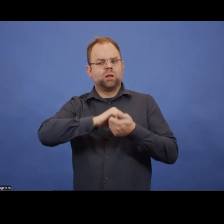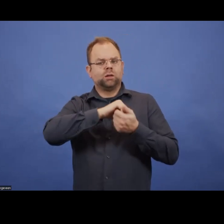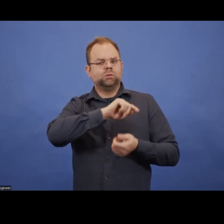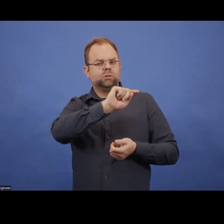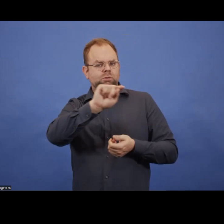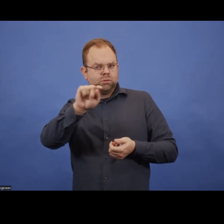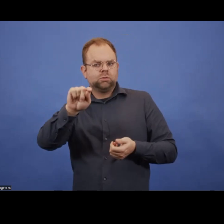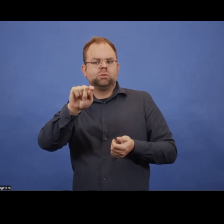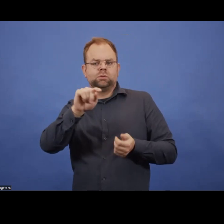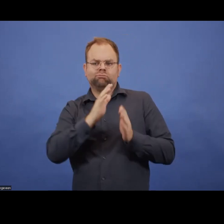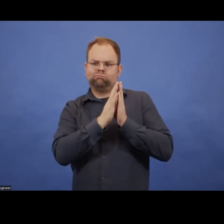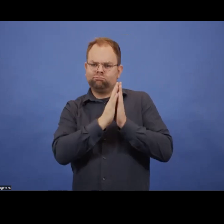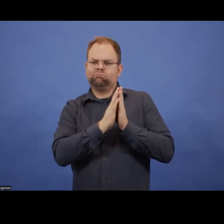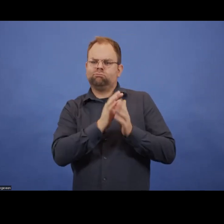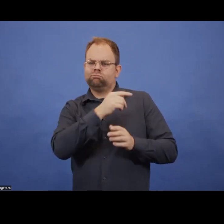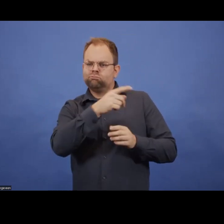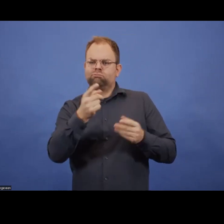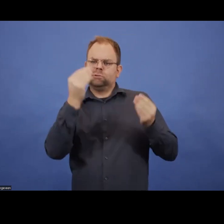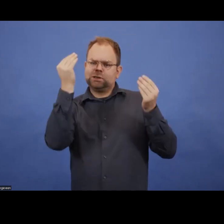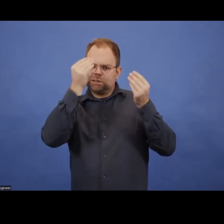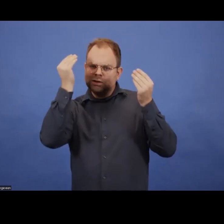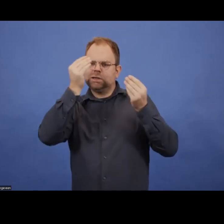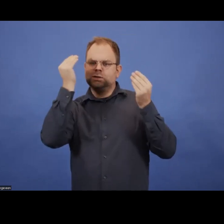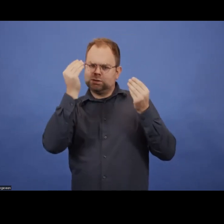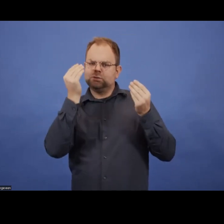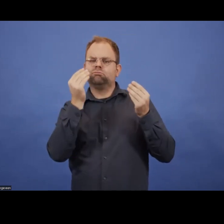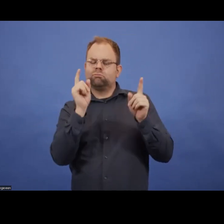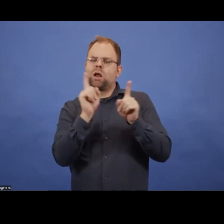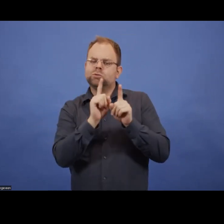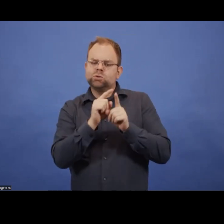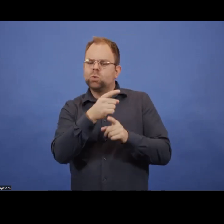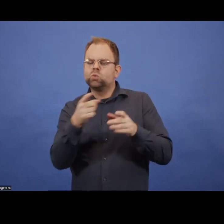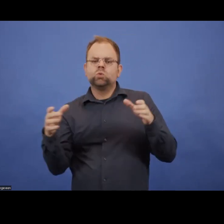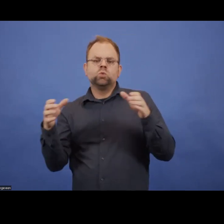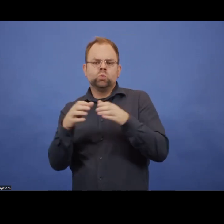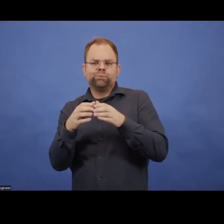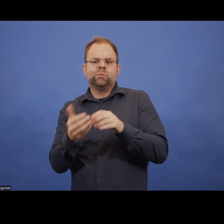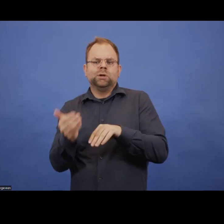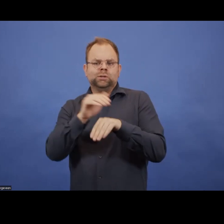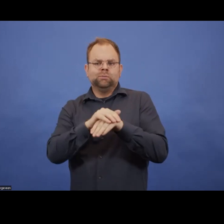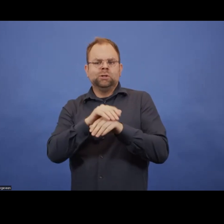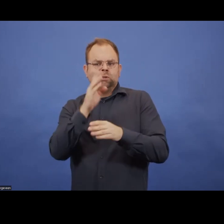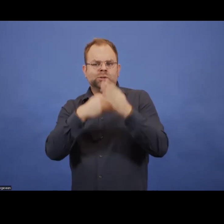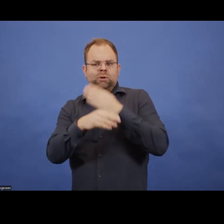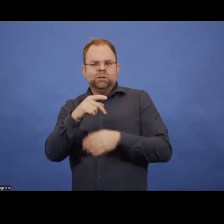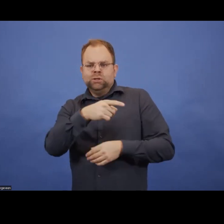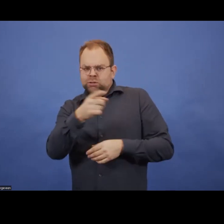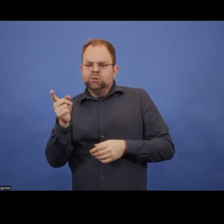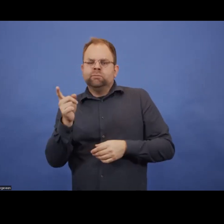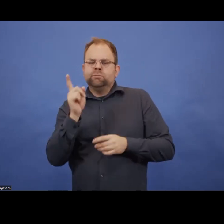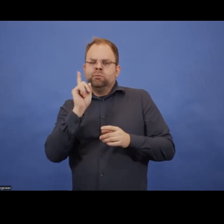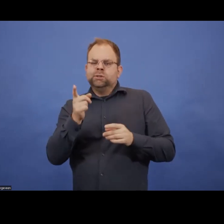de expertos con personas con discapacidad para entrenar a los demás y para que ellos